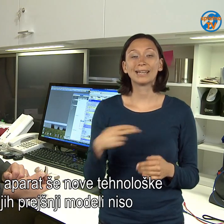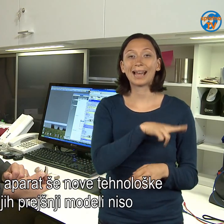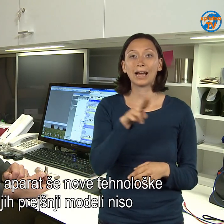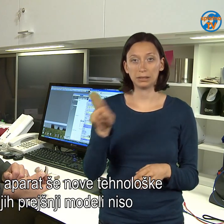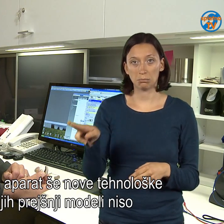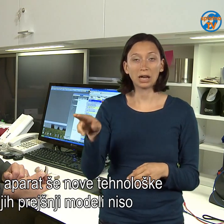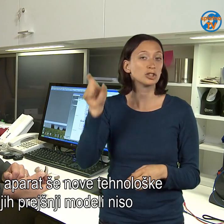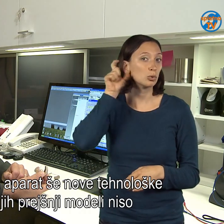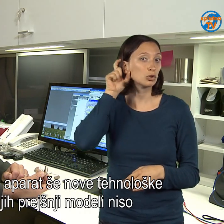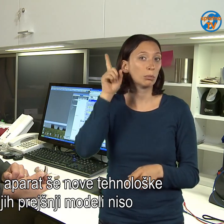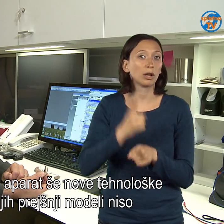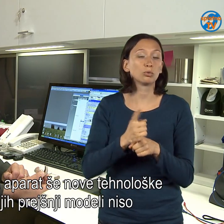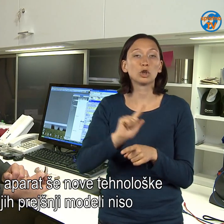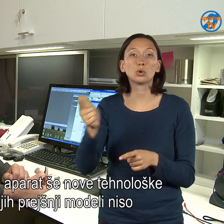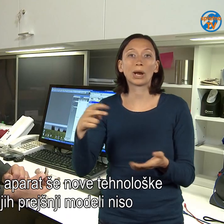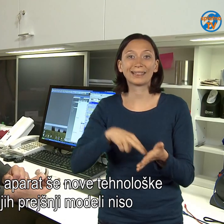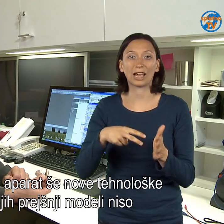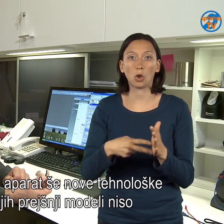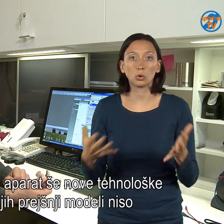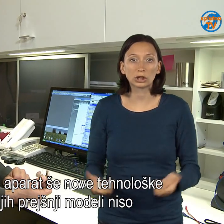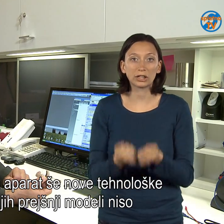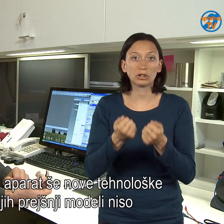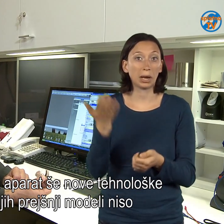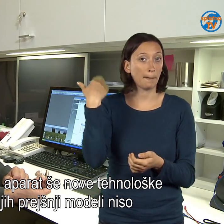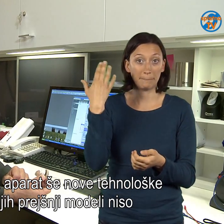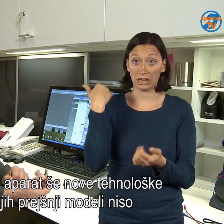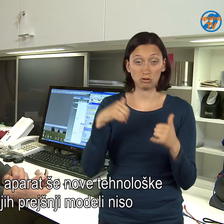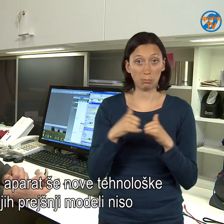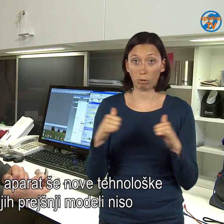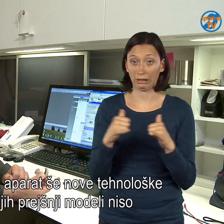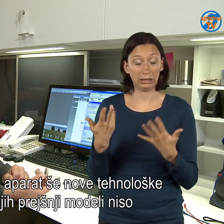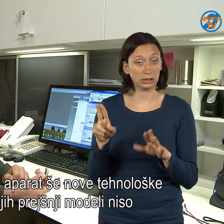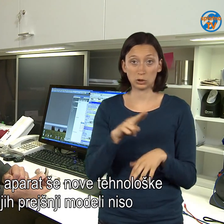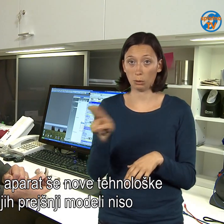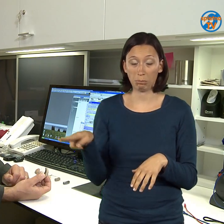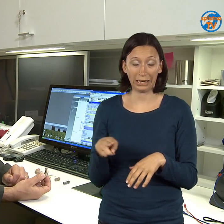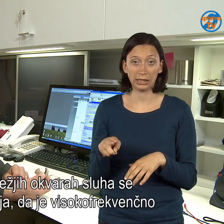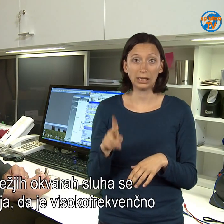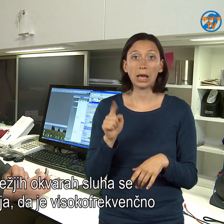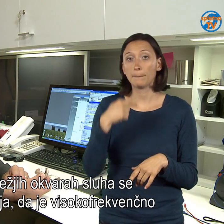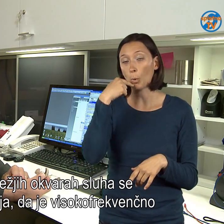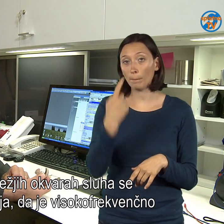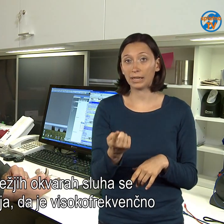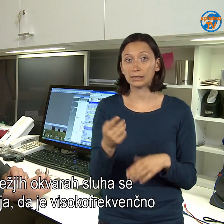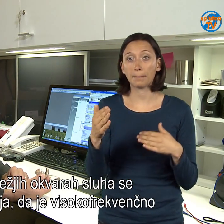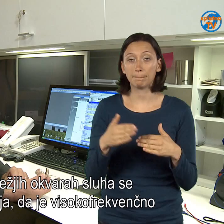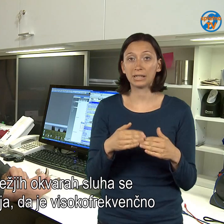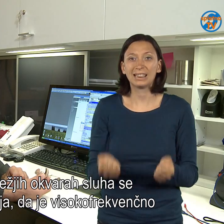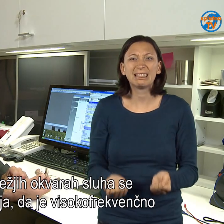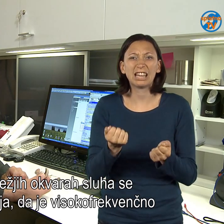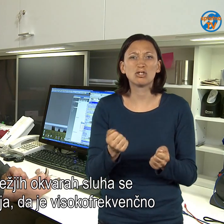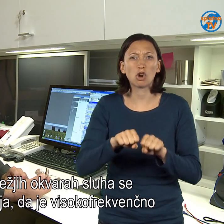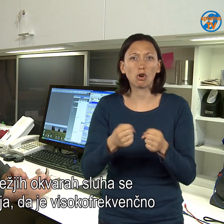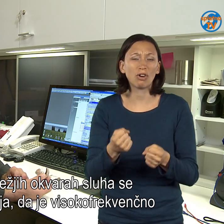Poleg tega ima slušni aparat še druge tehnološke rešitve, ki jih prejšnji modeli niso imeli. Naj omenim, da pri